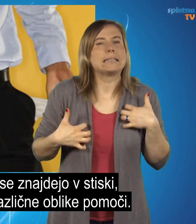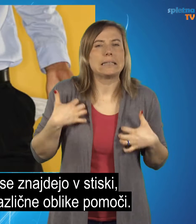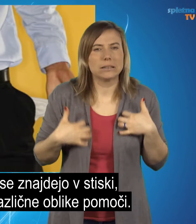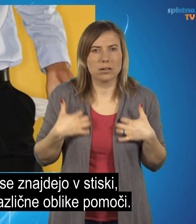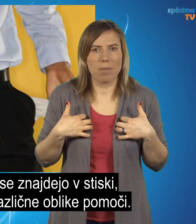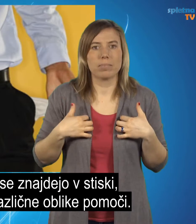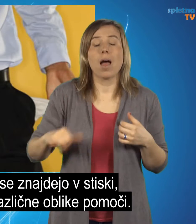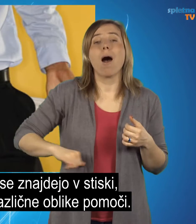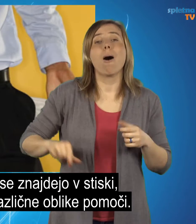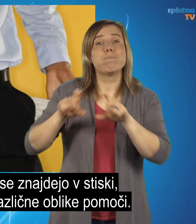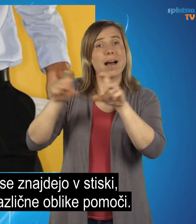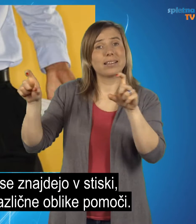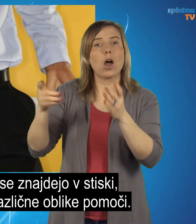pomoči.